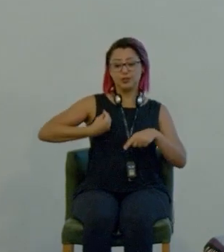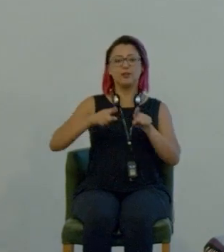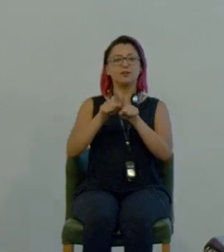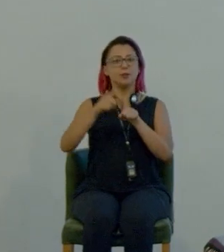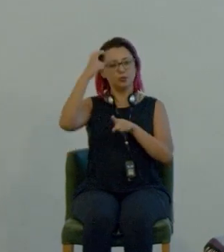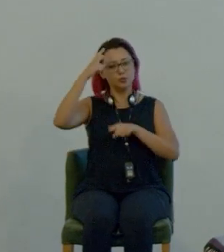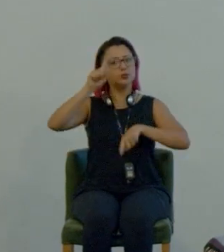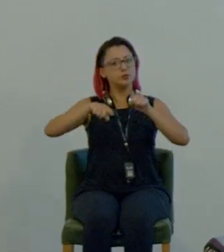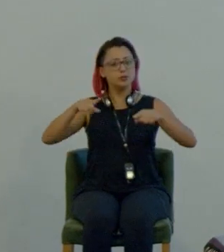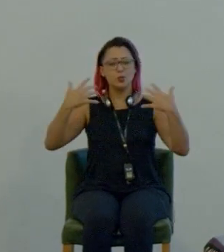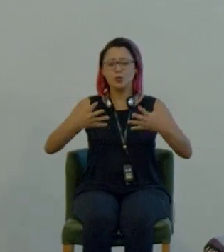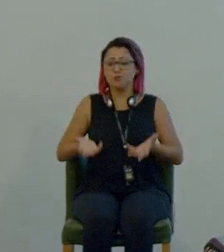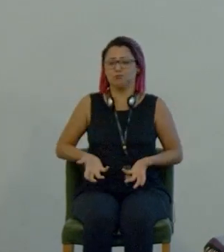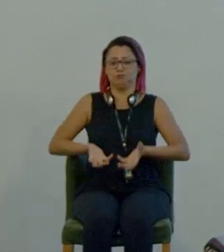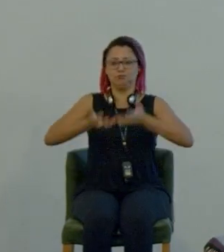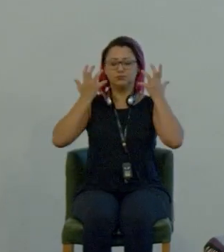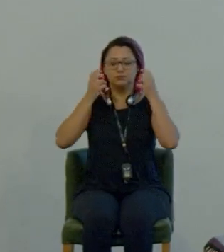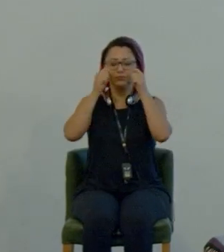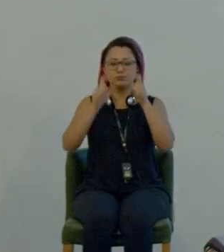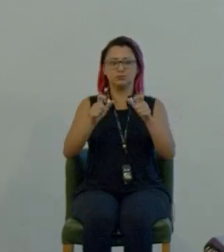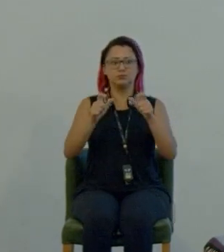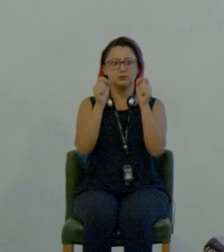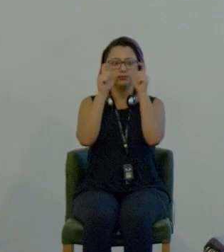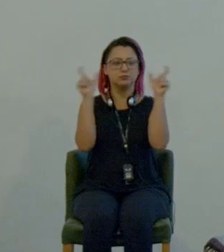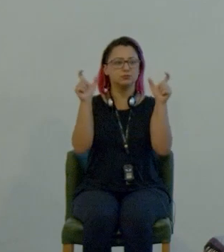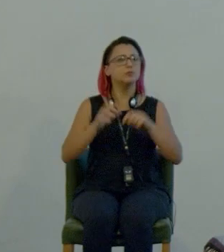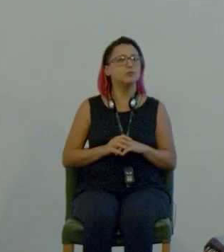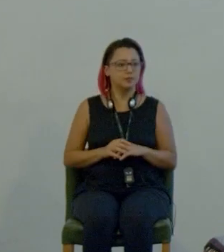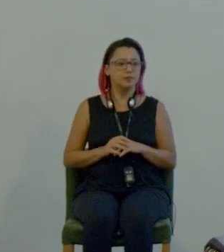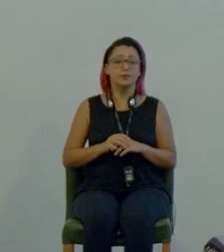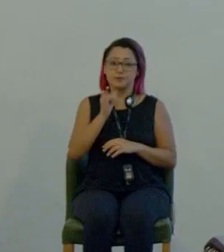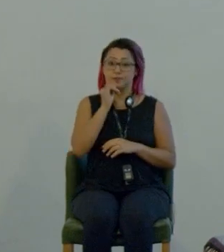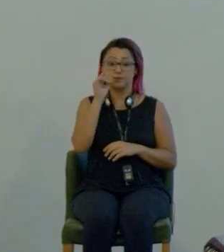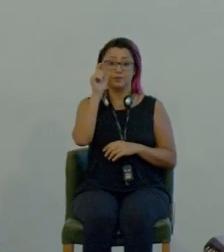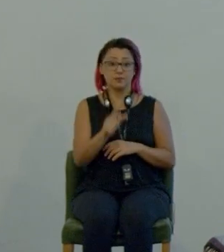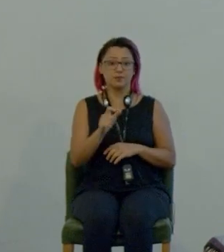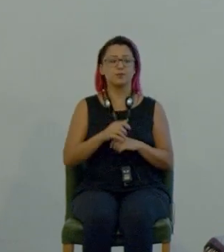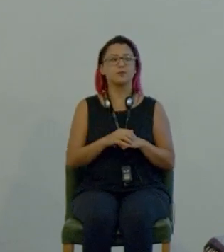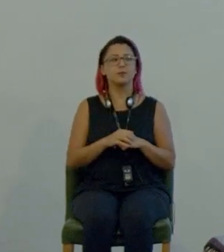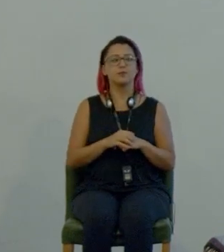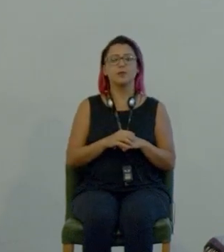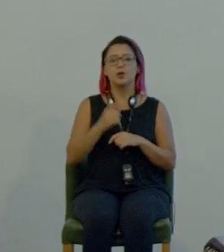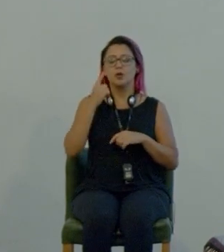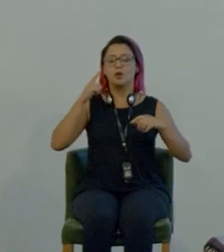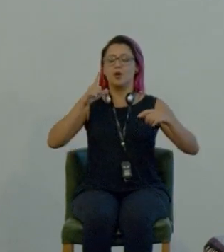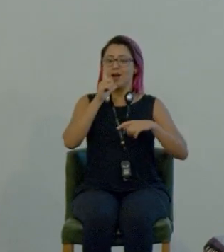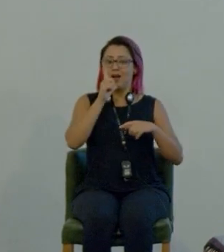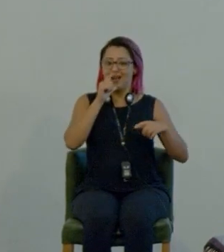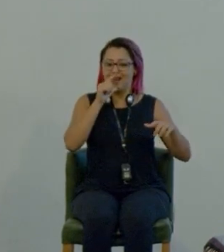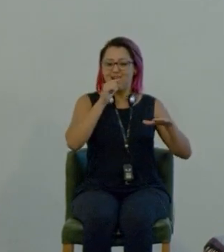também. Não sei se tem um apontador aqui. Tem. Uma coisa interessante que, né, quase 1/5 de toda a água